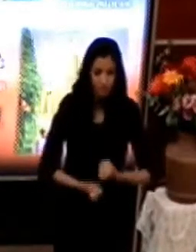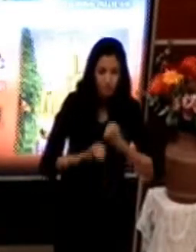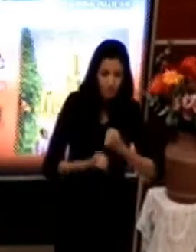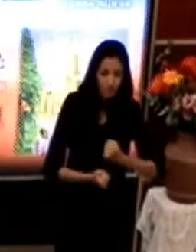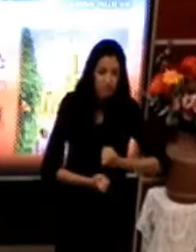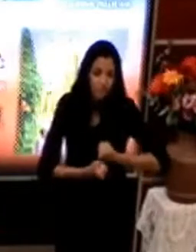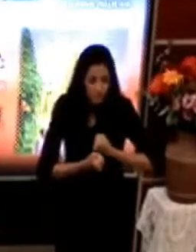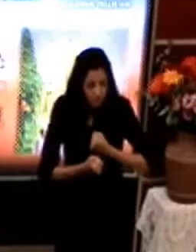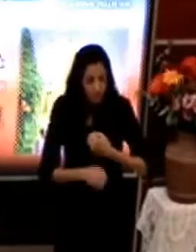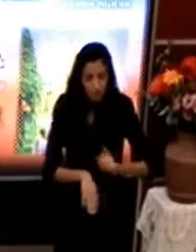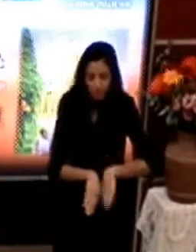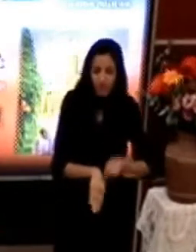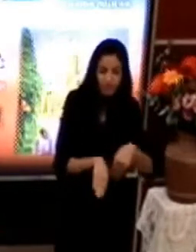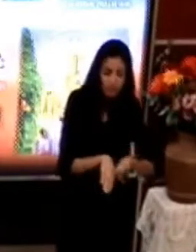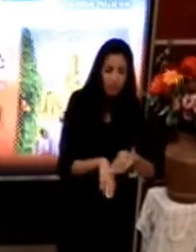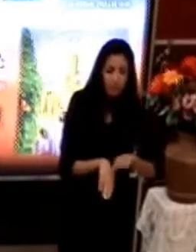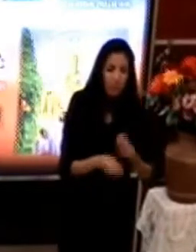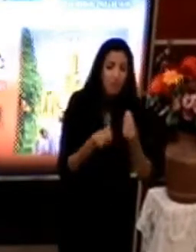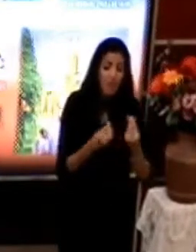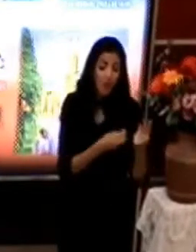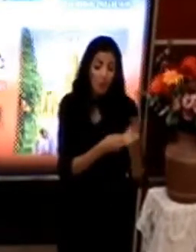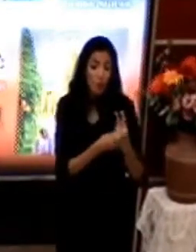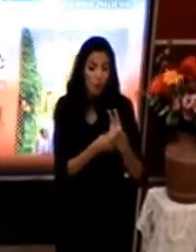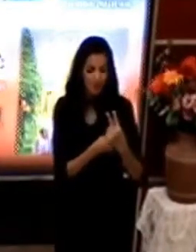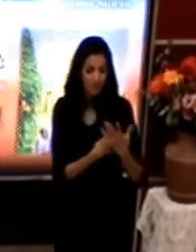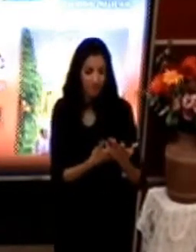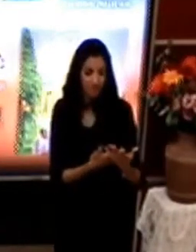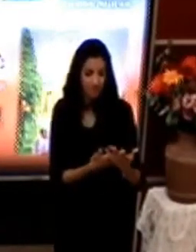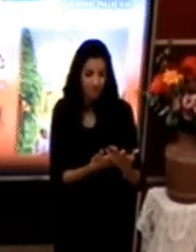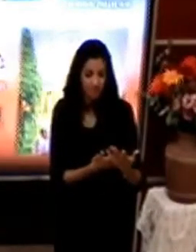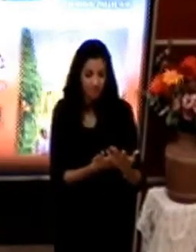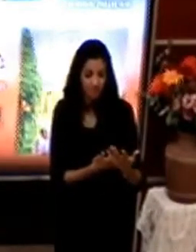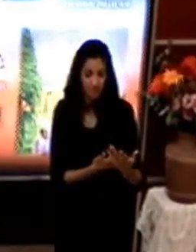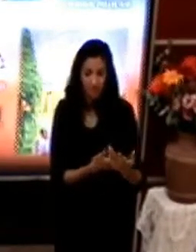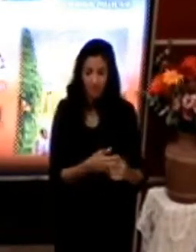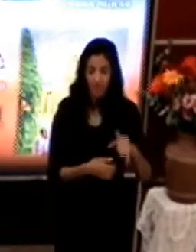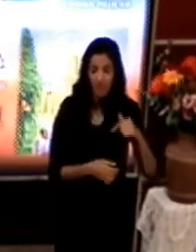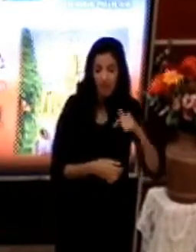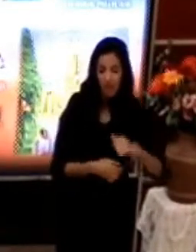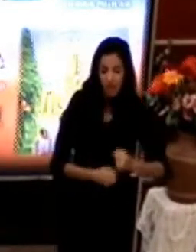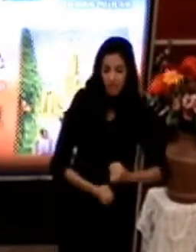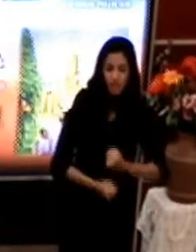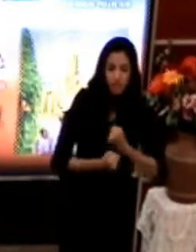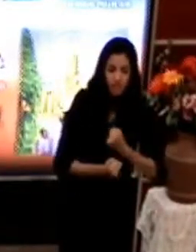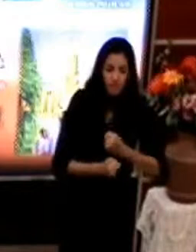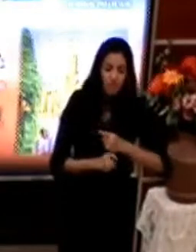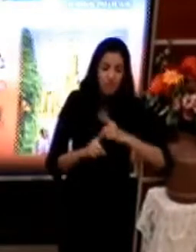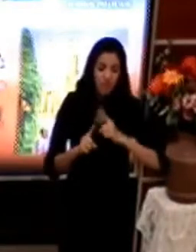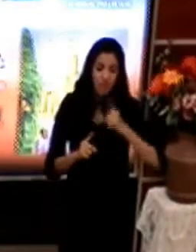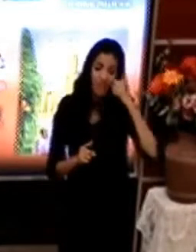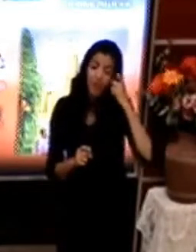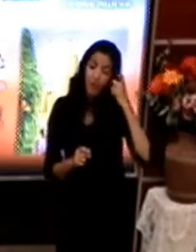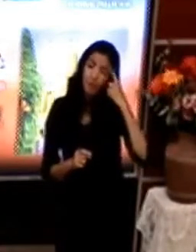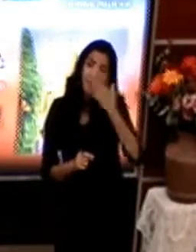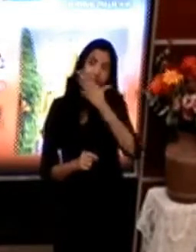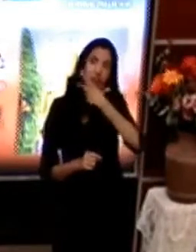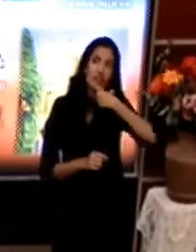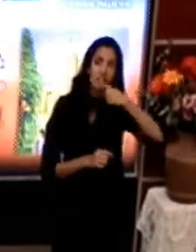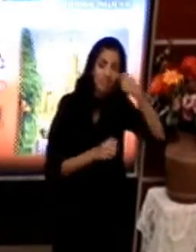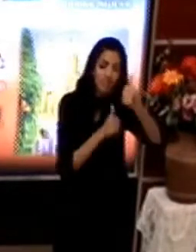Y así, y ahora aprendí también de que no solamente tenés que poner el lomo fuerte, sino también tenés que aprender a depender de